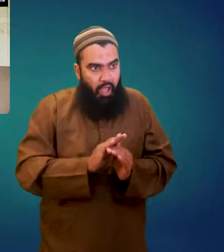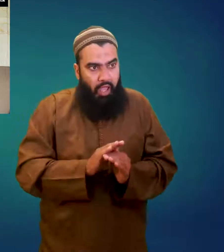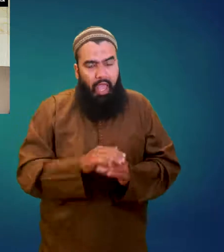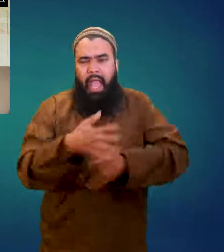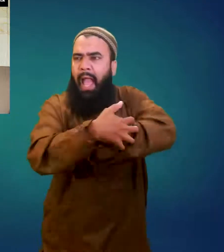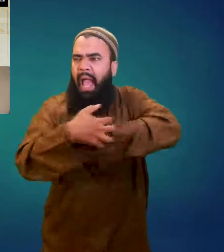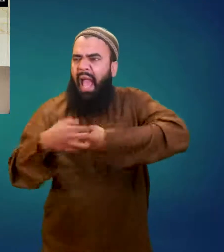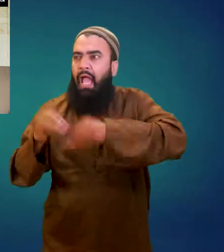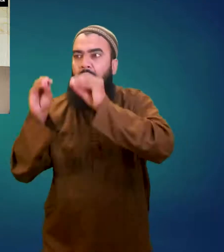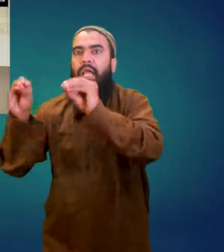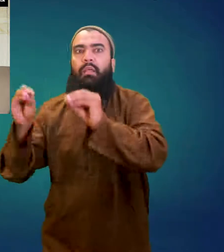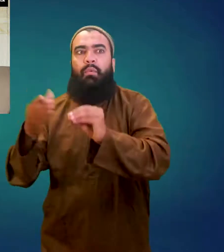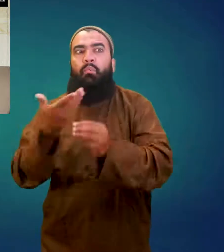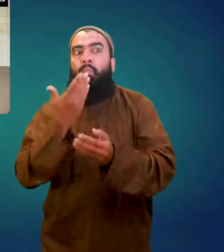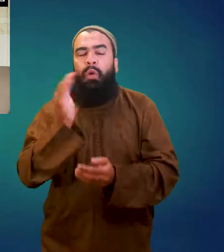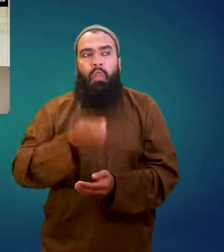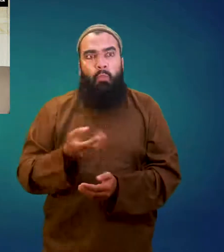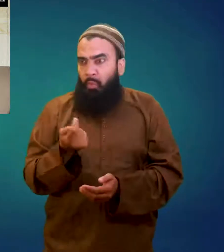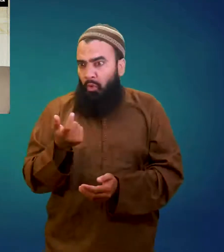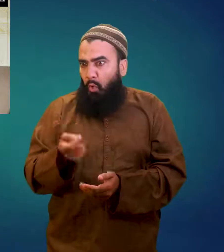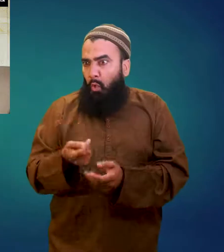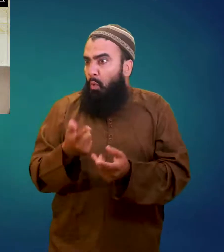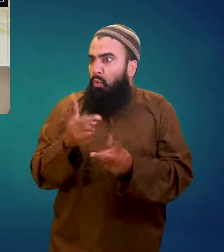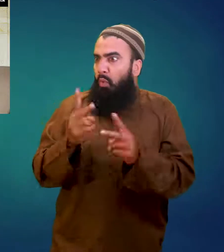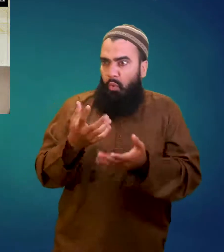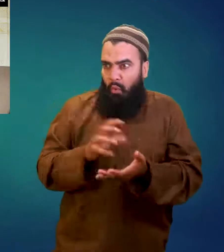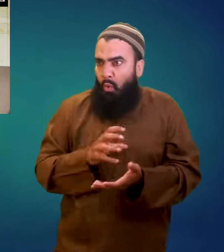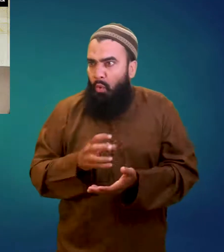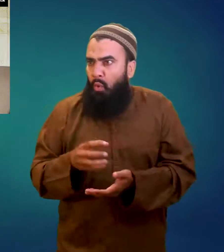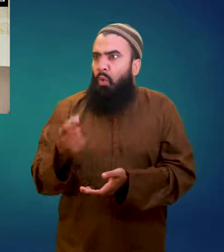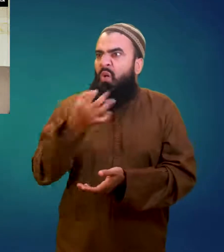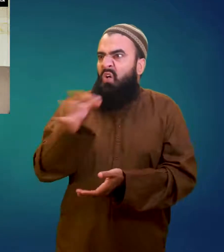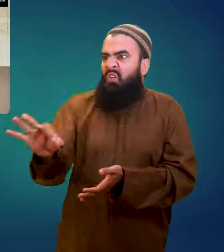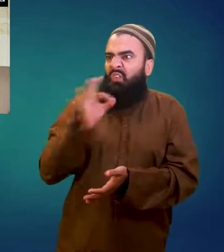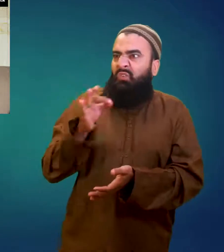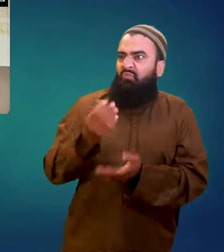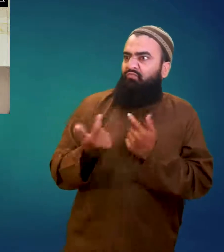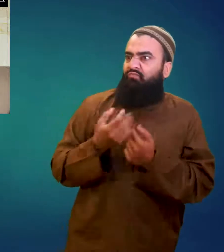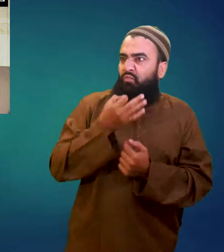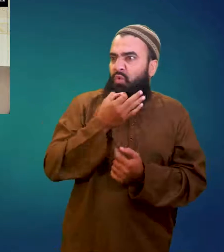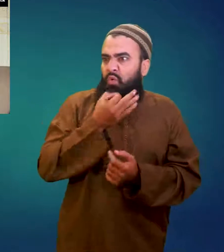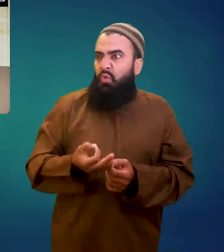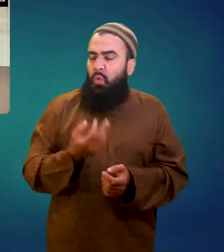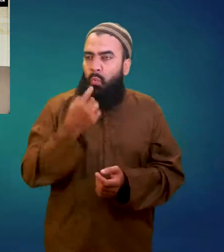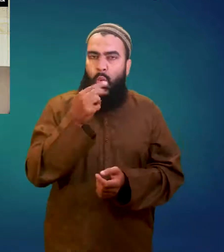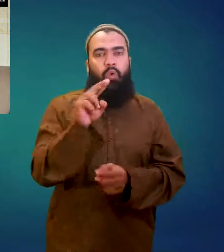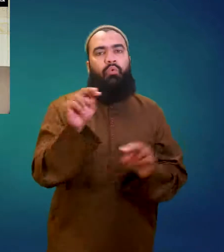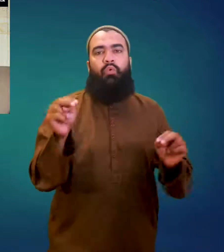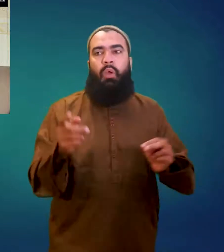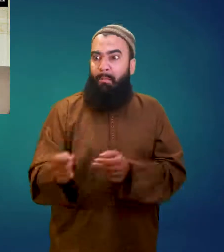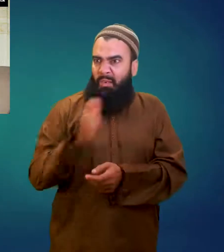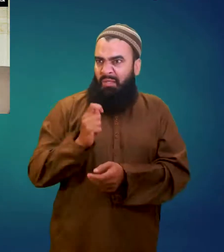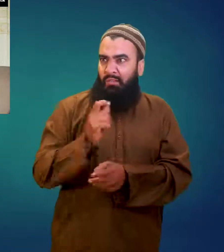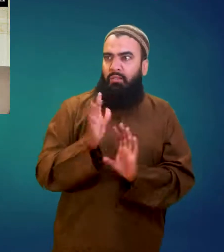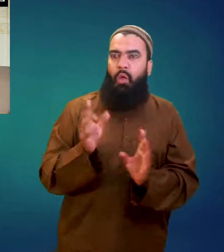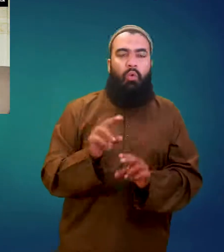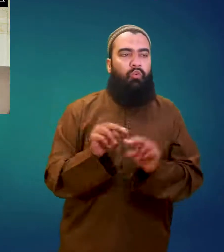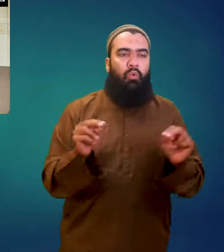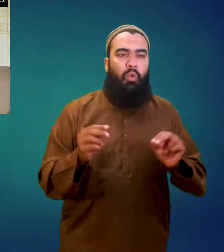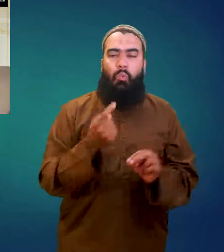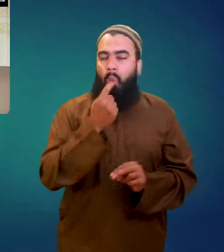کرنے لگتے ہو۔ جو کوئی بخل کرتا ہے تو اس میں اللہ کا کوئی نقصان نہیں، اس کا اپنا